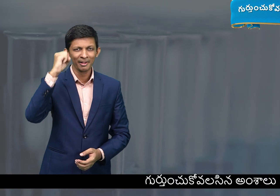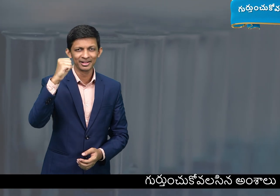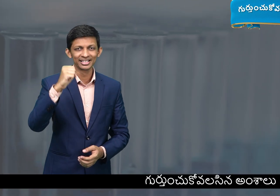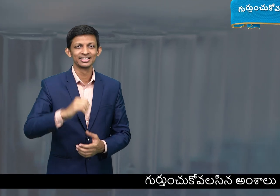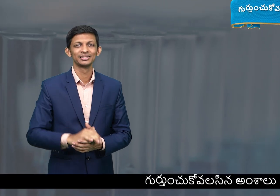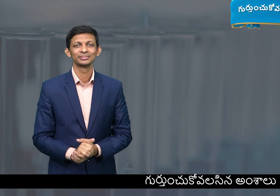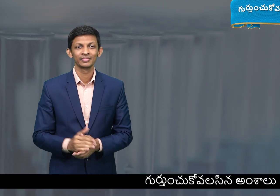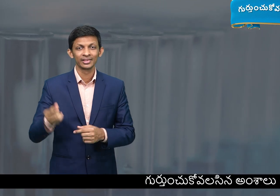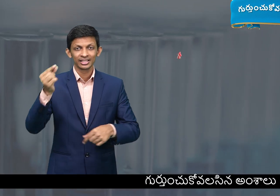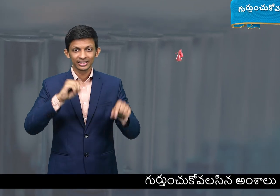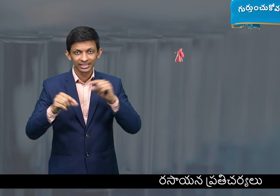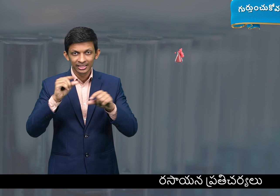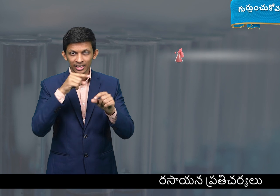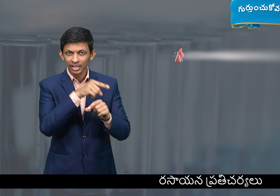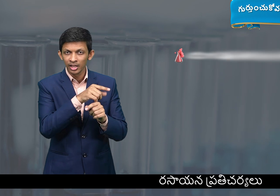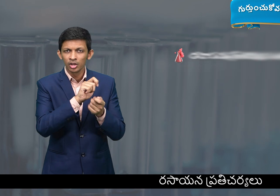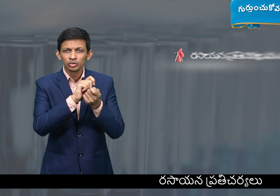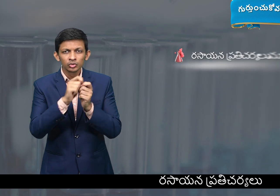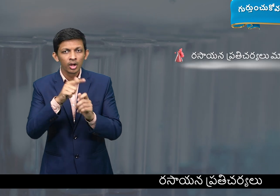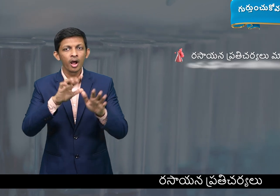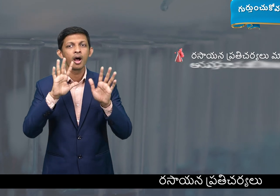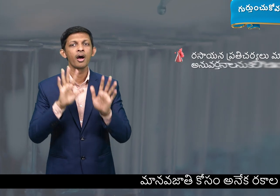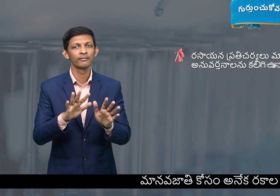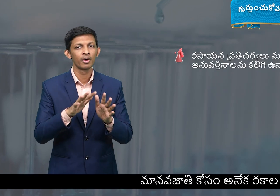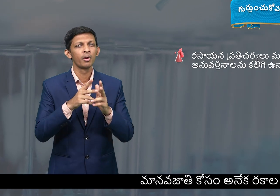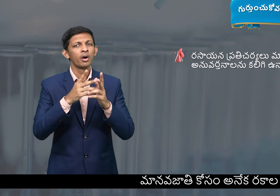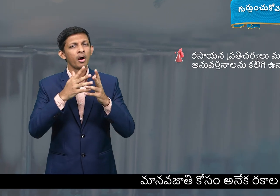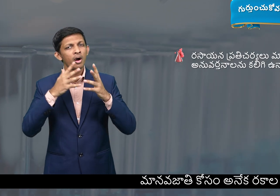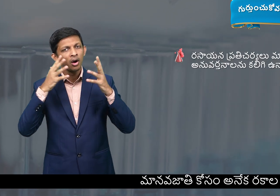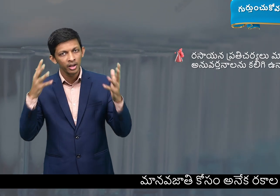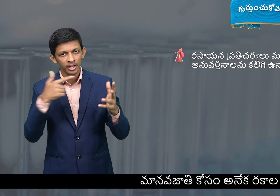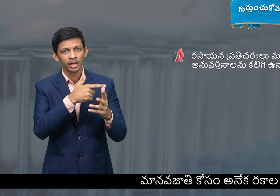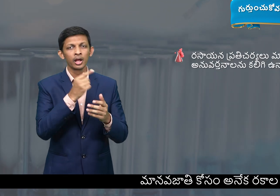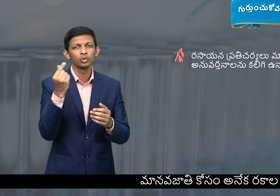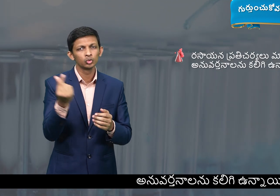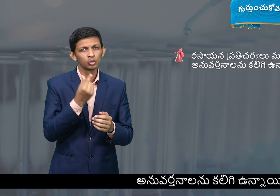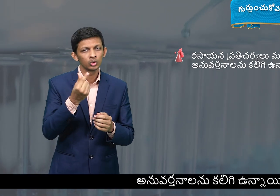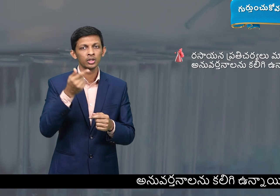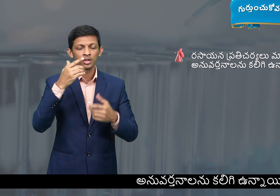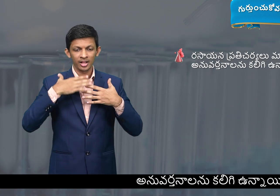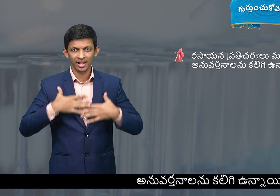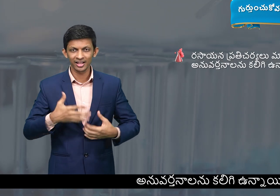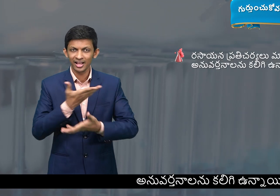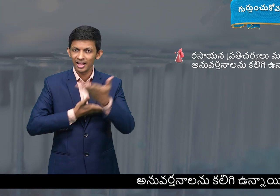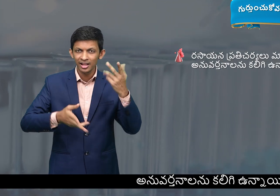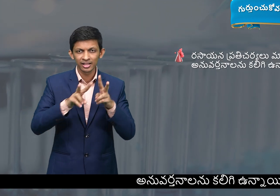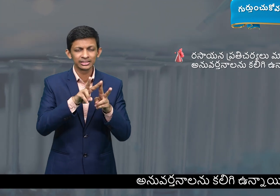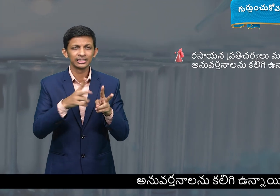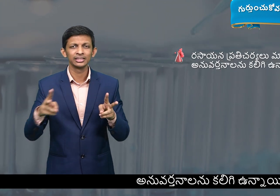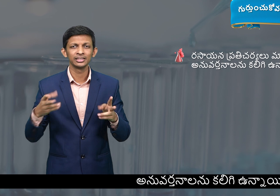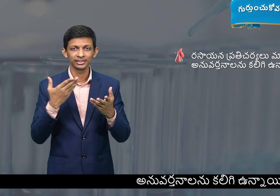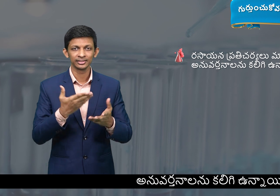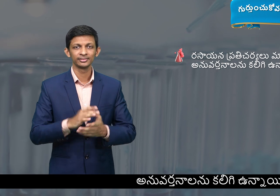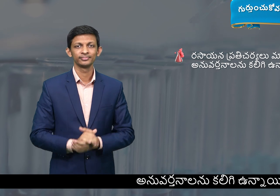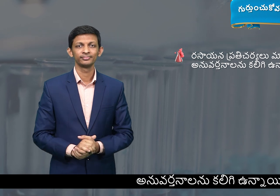గుర్తుంచుకోవలసిన అంశాలు. రసాయన ప్రతిచర్యలు మానవజాతి కోసం అనేక రకాల అనువర్తనాలను కలిగి ఉన్నాయి.